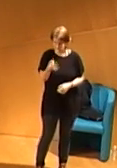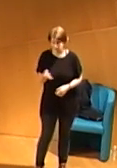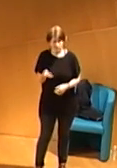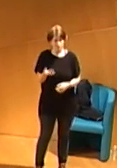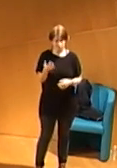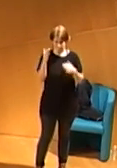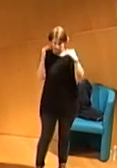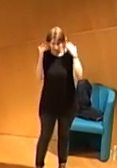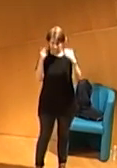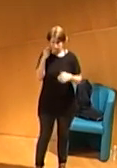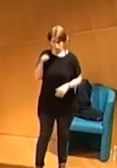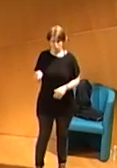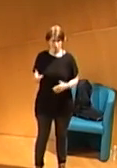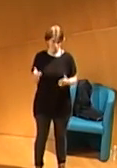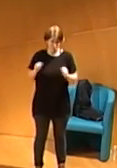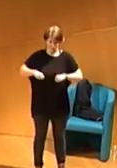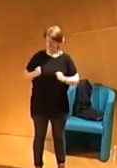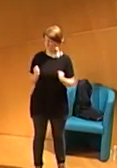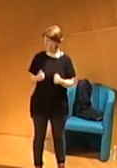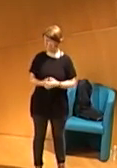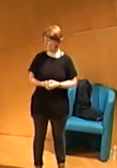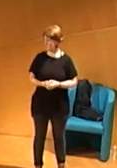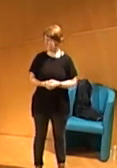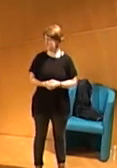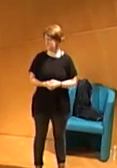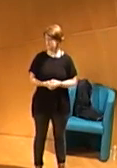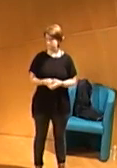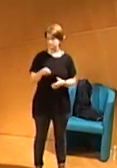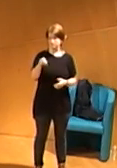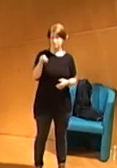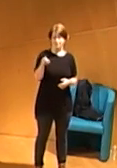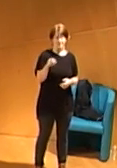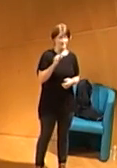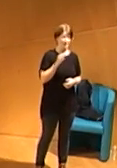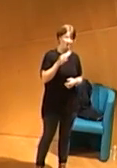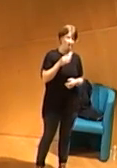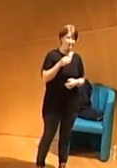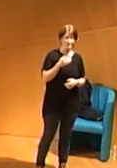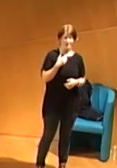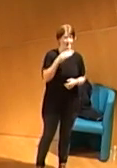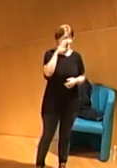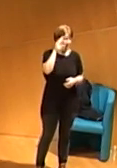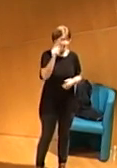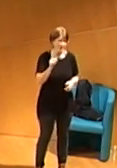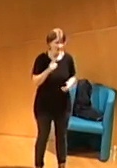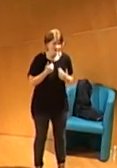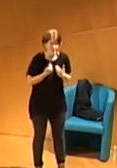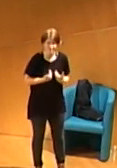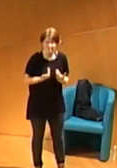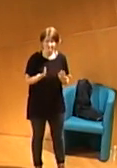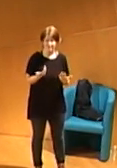lui dire, je me fais du souci pour toi. Ça a l'air d'être difficile. Je ne suis pas professionnelle. Elle est